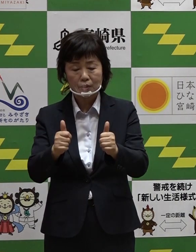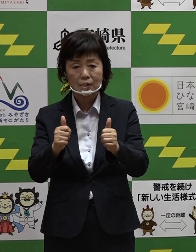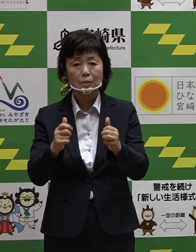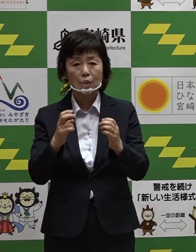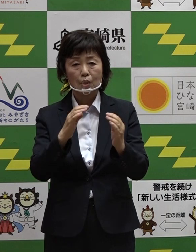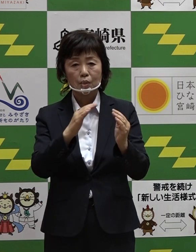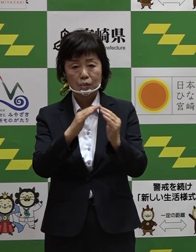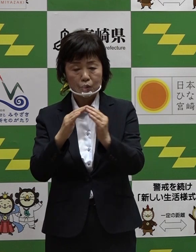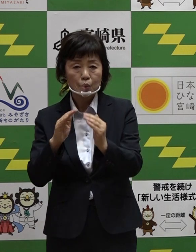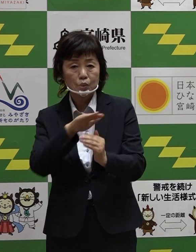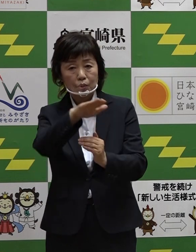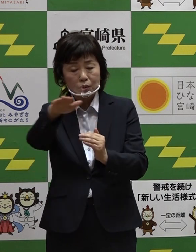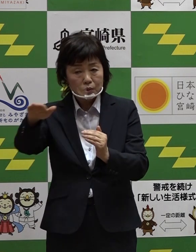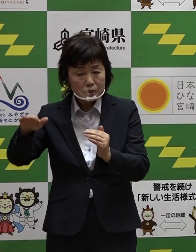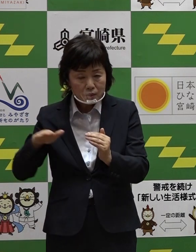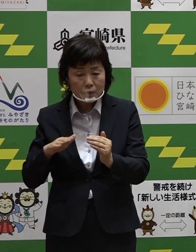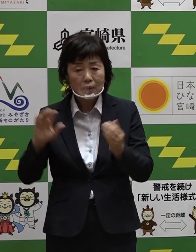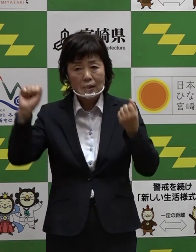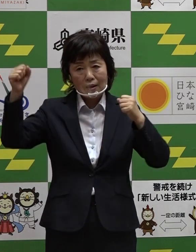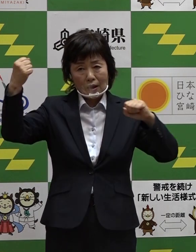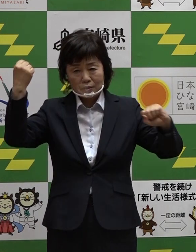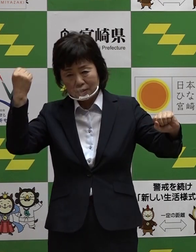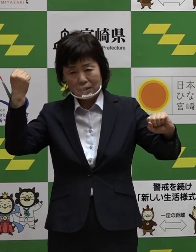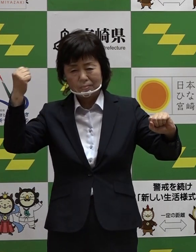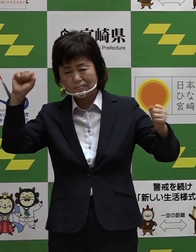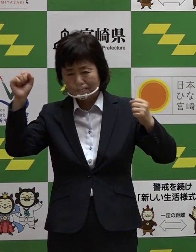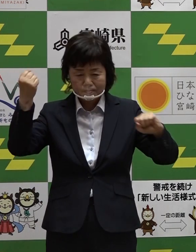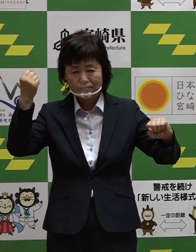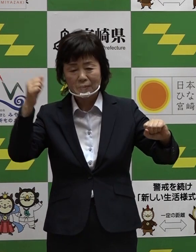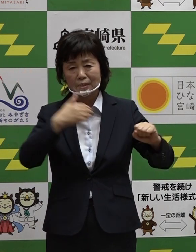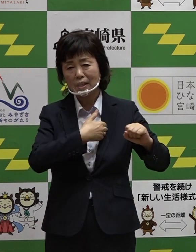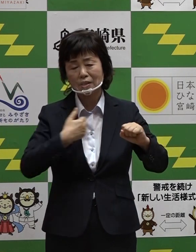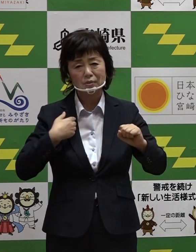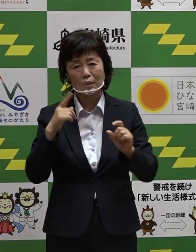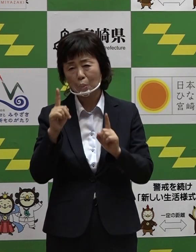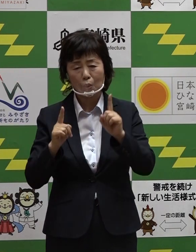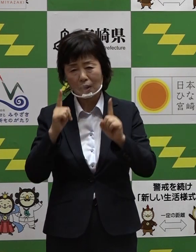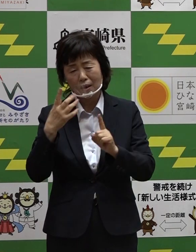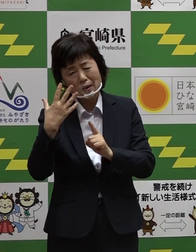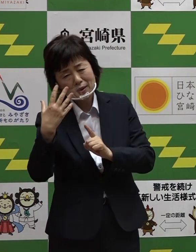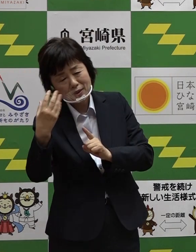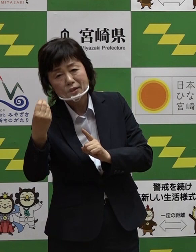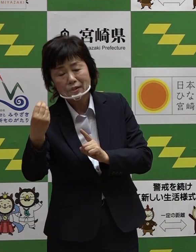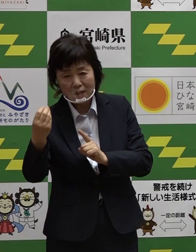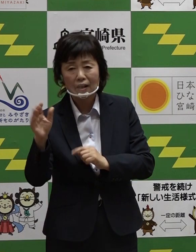さん、神楽ができるのかどうなのか大変関心が高いものがありました。